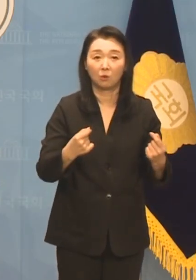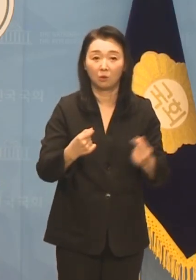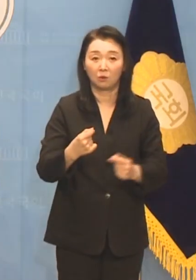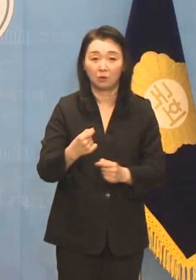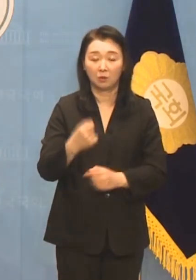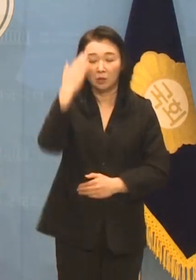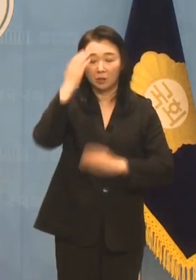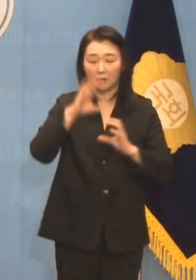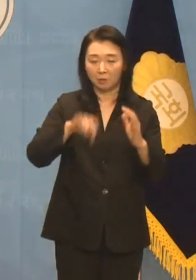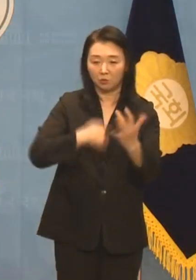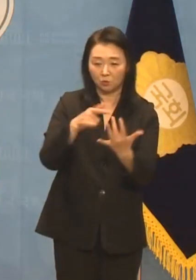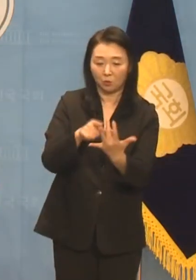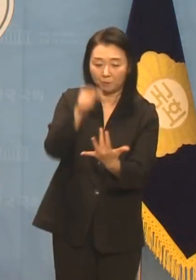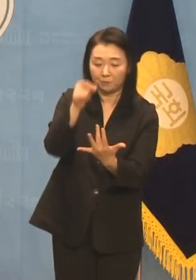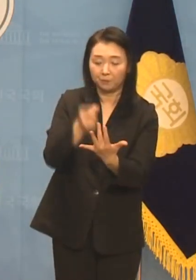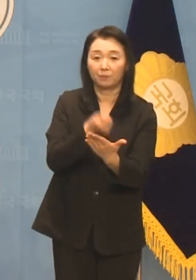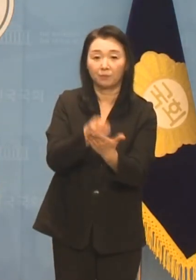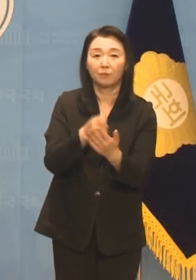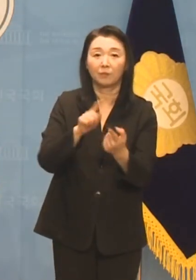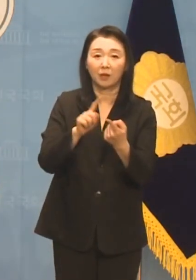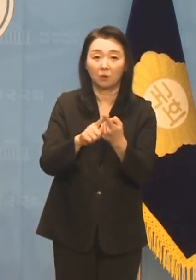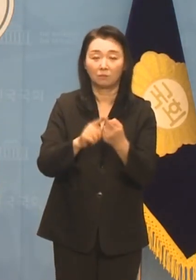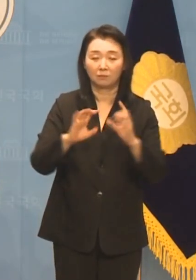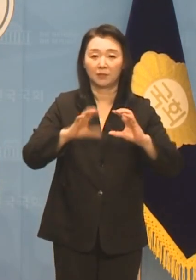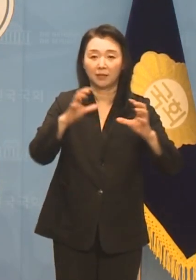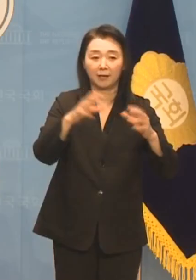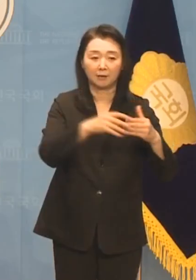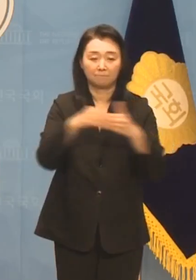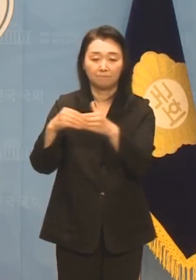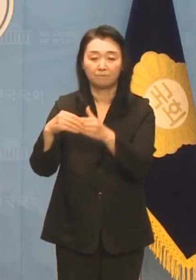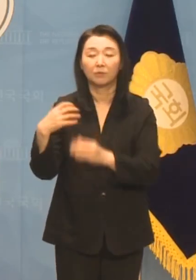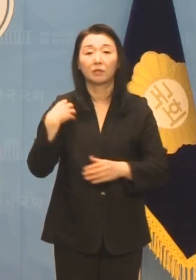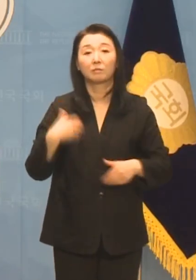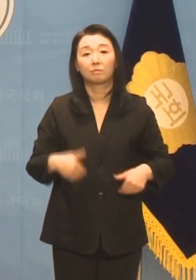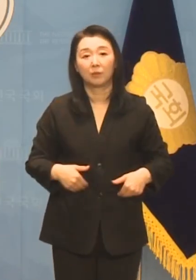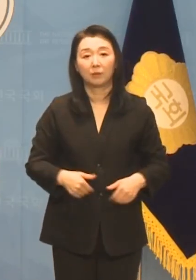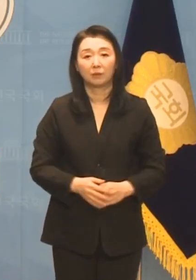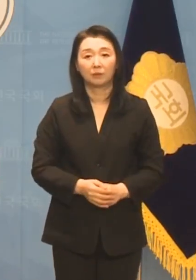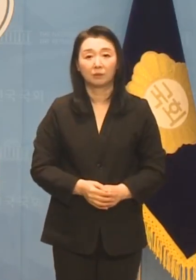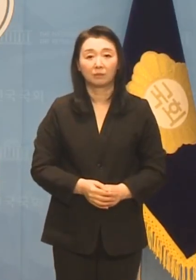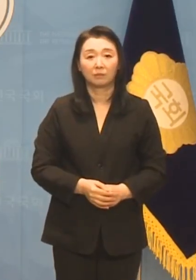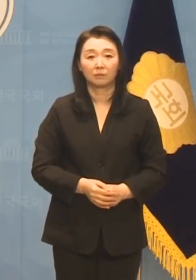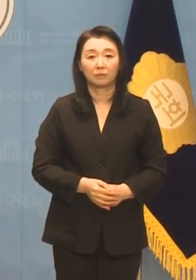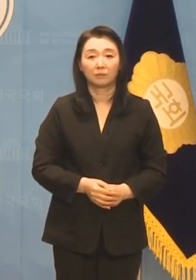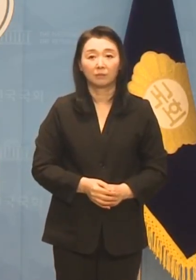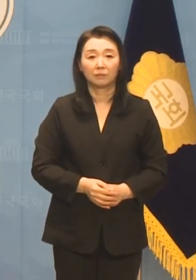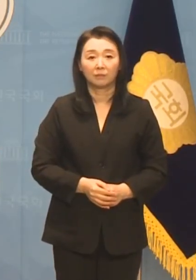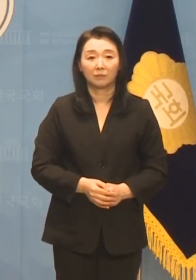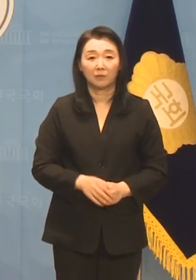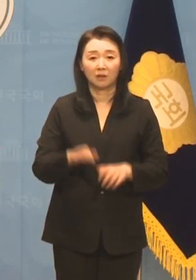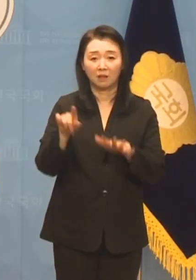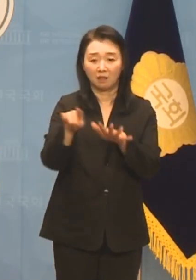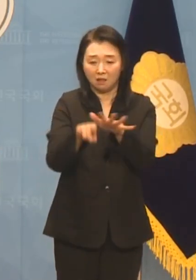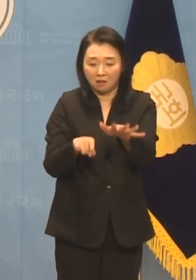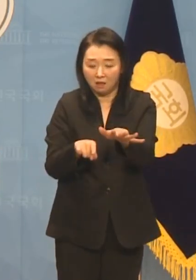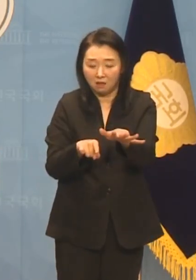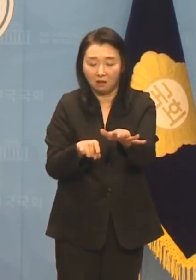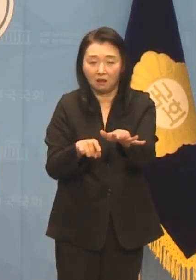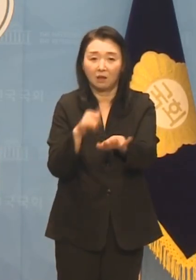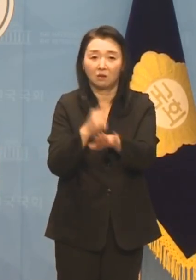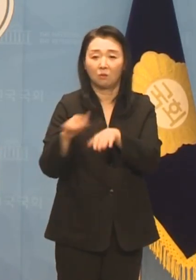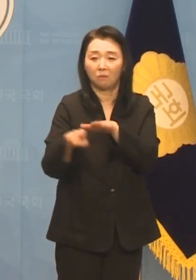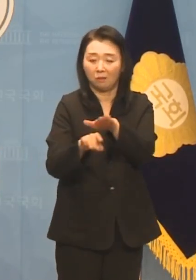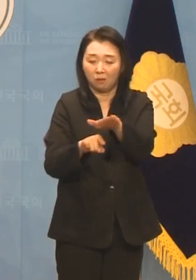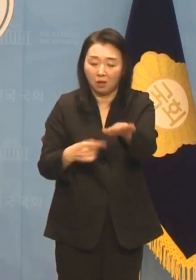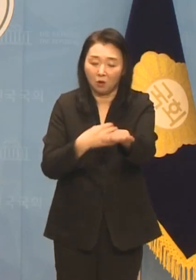선택으로 판을 주도할 수 있어야 합니다. 한 걸음이라도 뒤처지면 도태